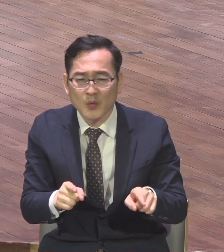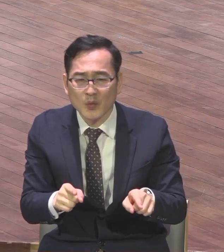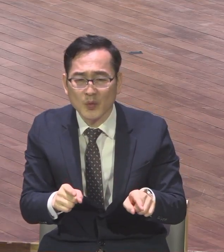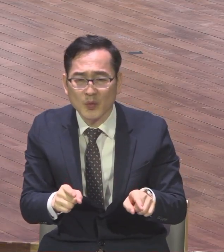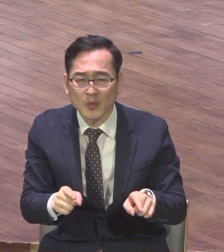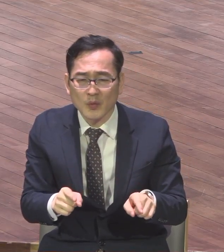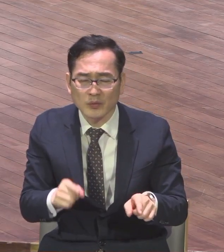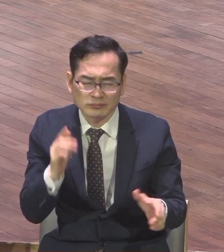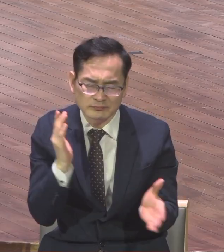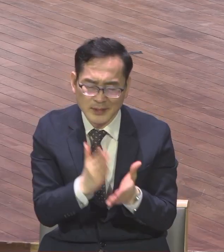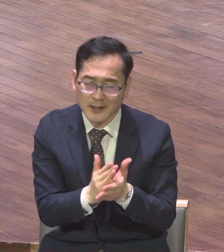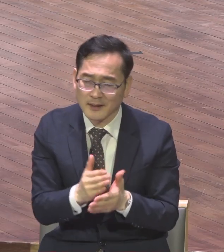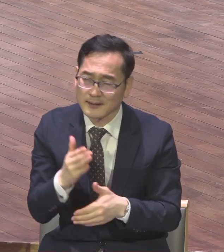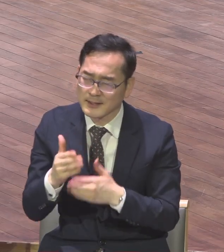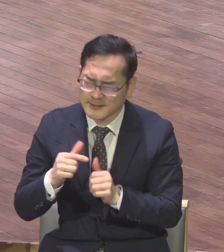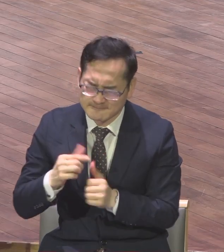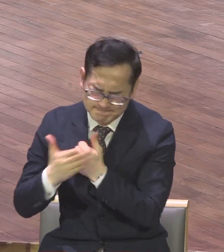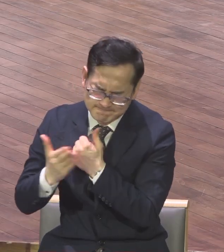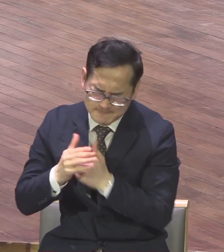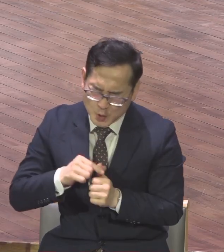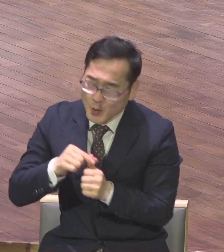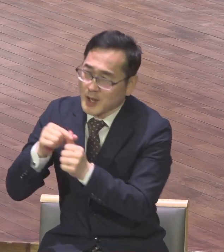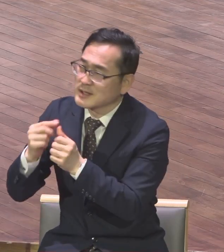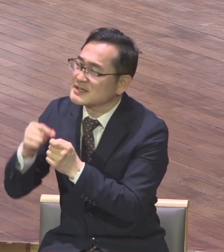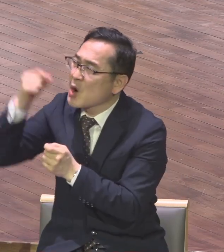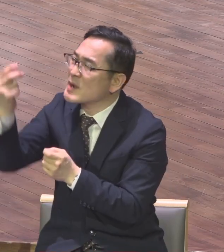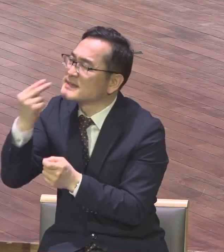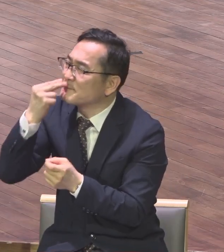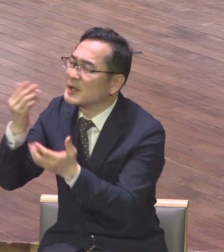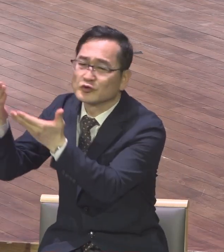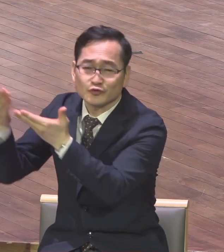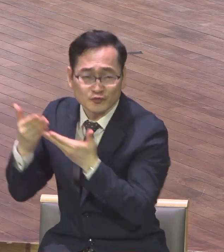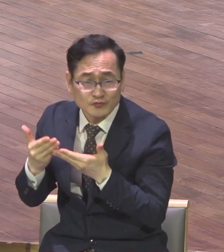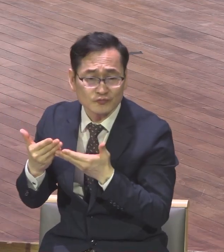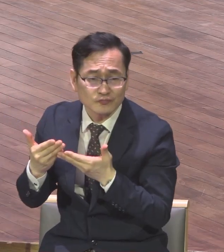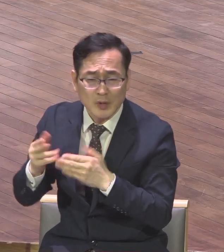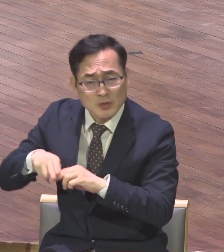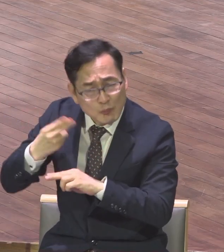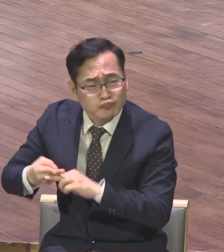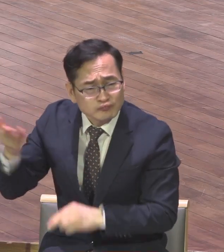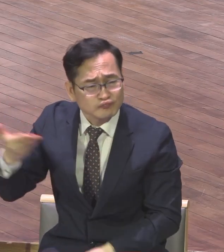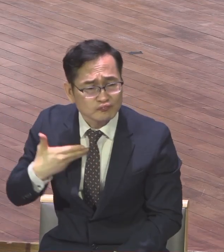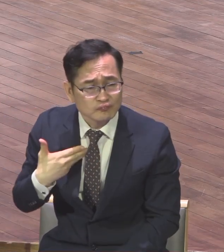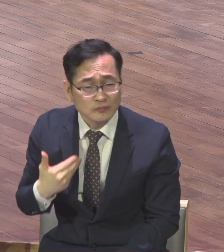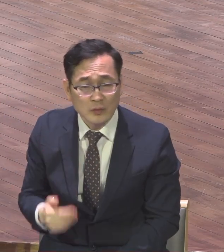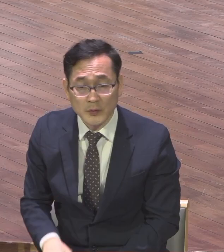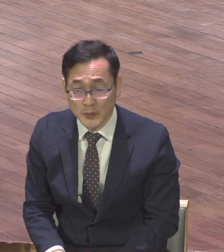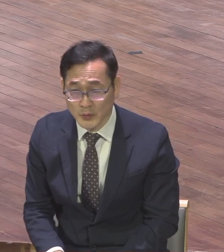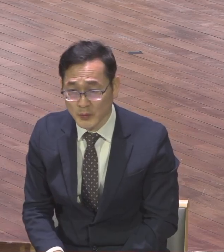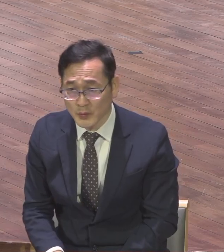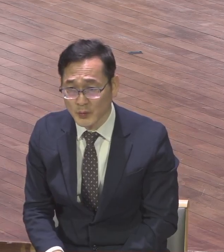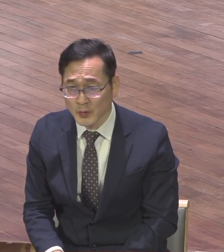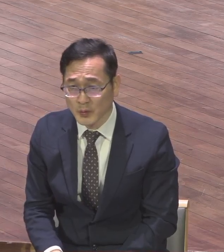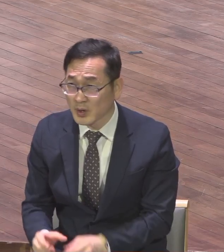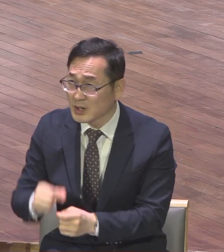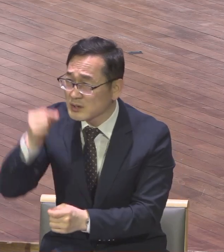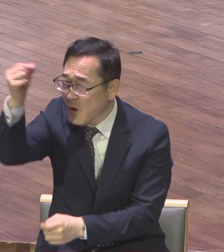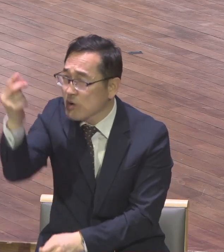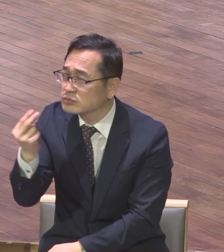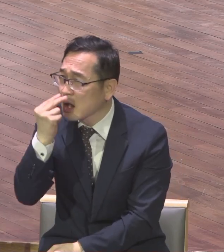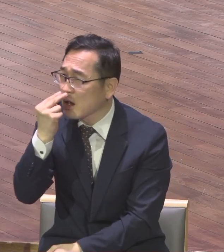영원한 생명을 주셨잖아요. 영생을 선물로 주셨잖아요. 영생의 축복 속으로 우리가